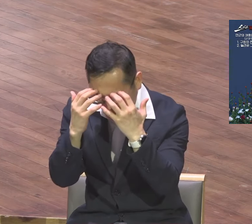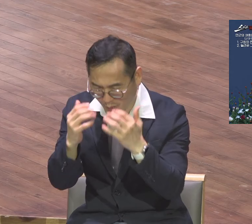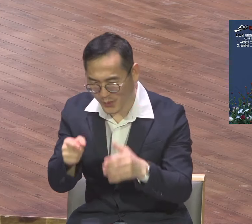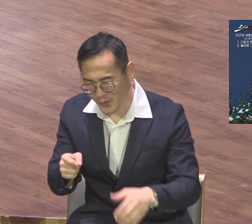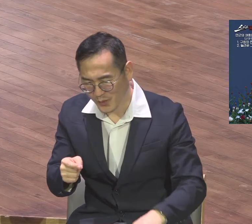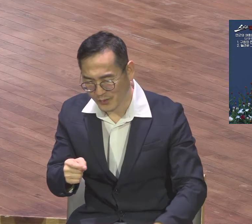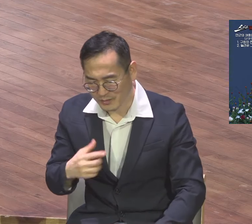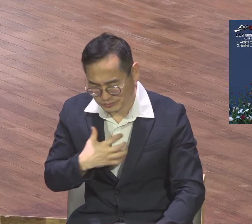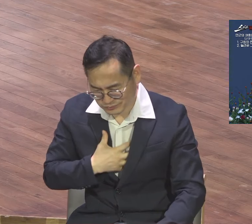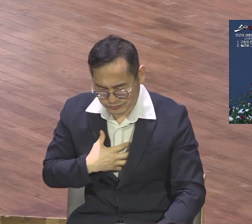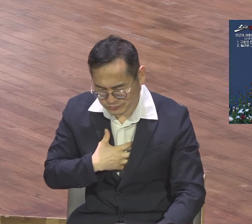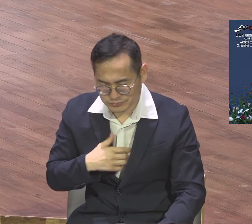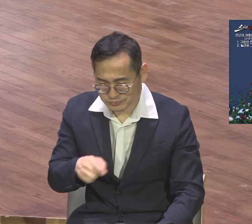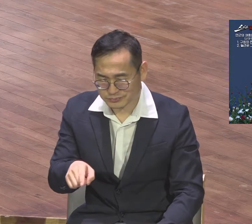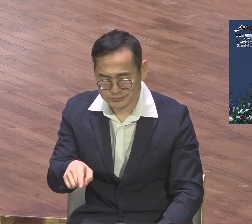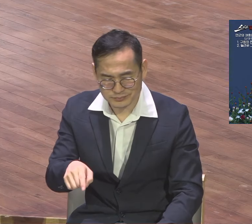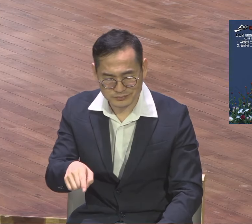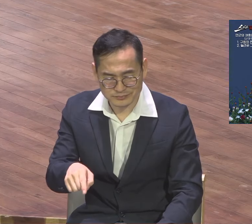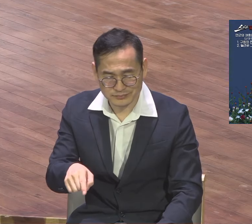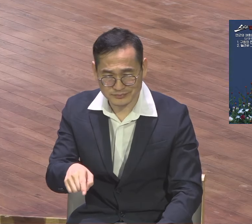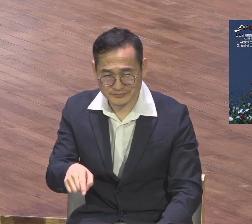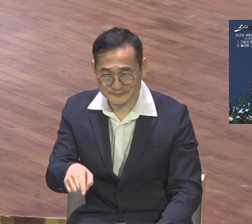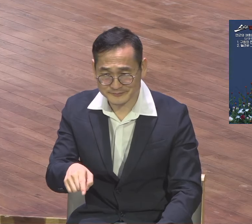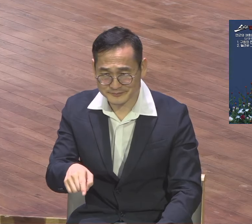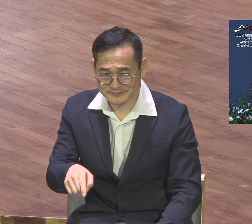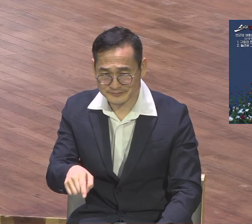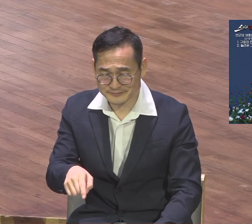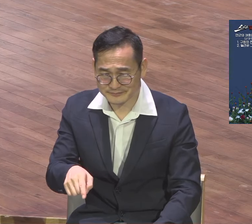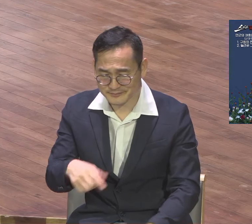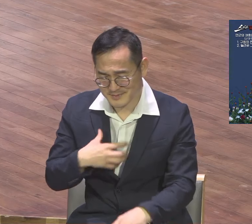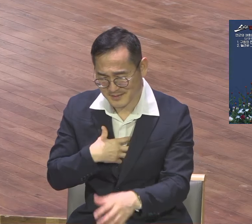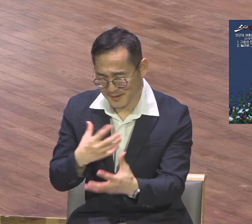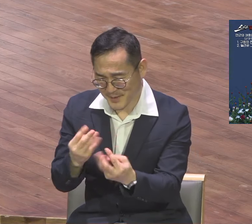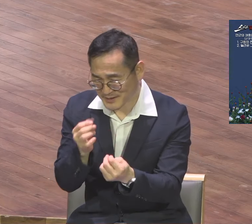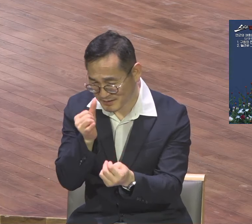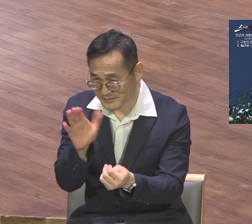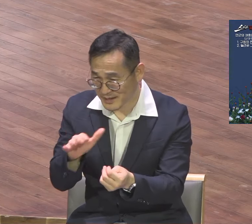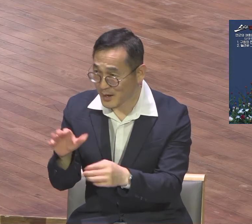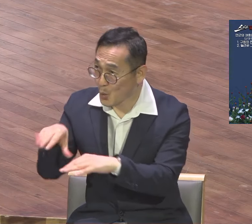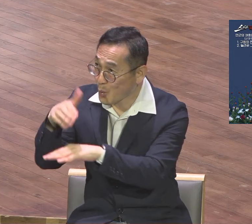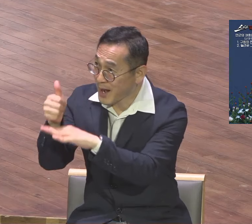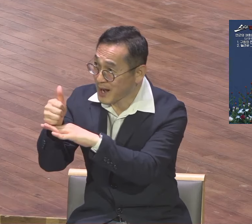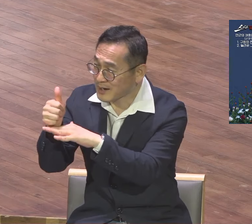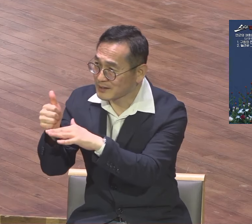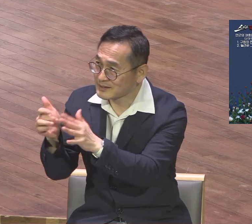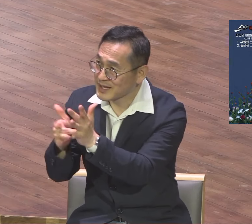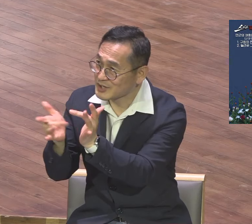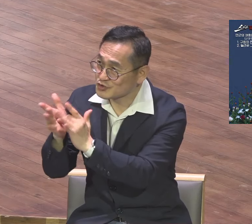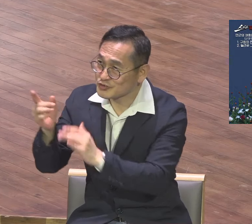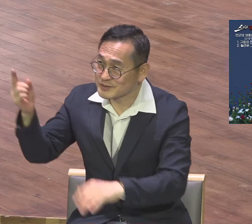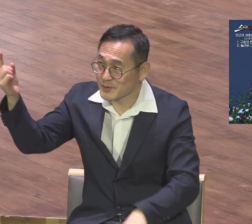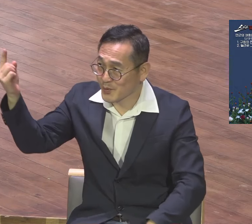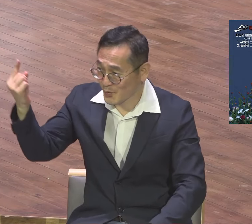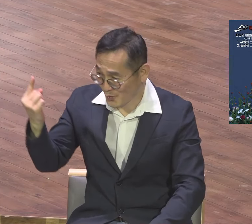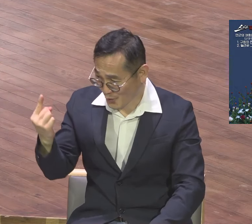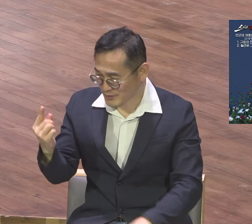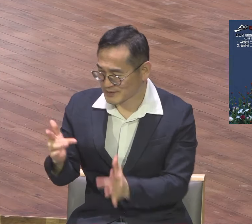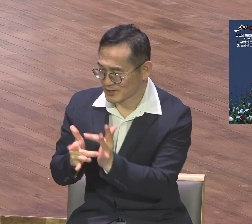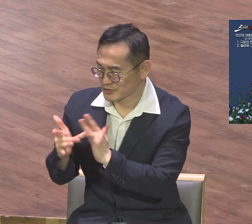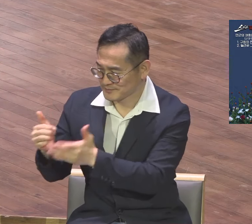이것이 계속 있는데 평강의 왕이신 예수 그리스도를